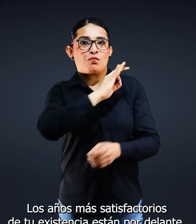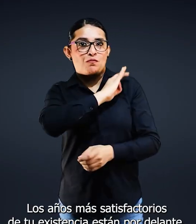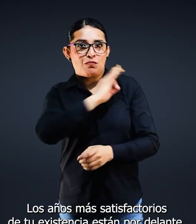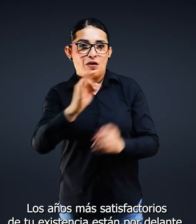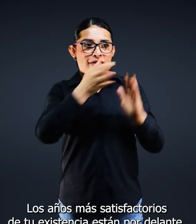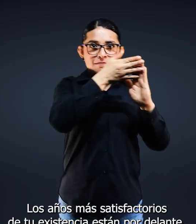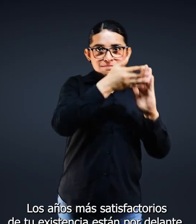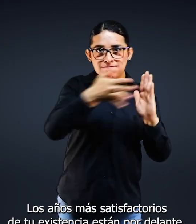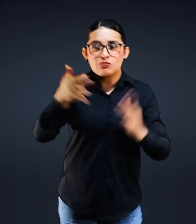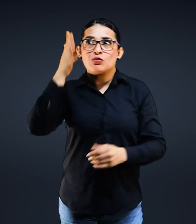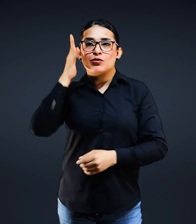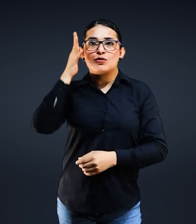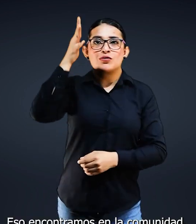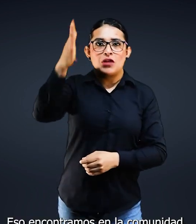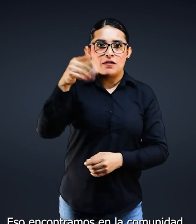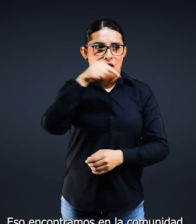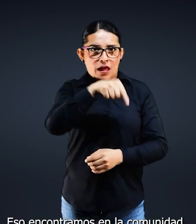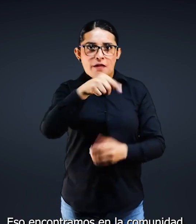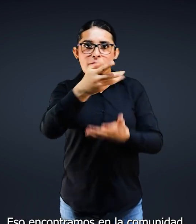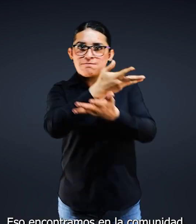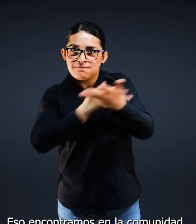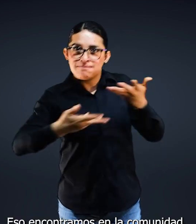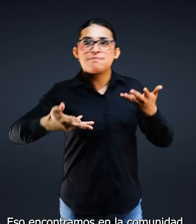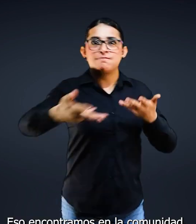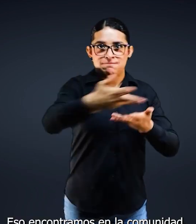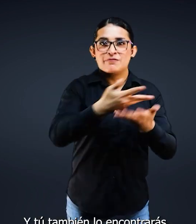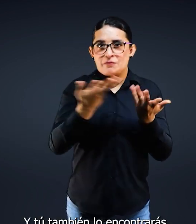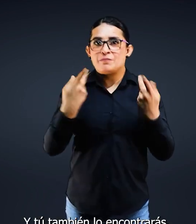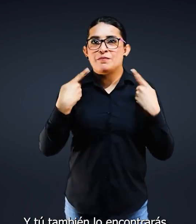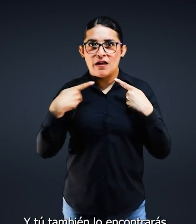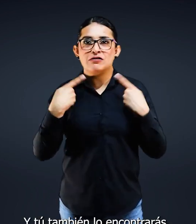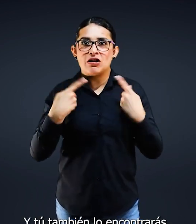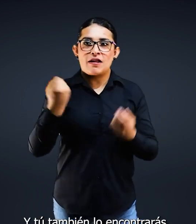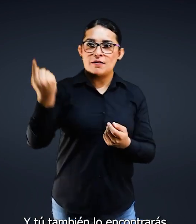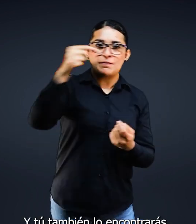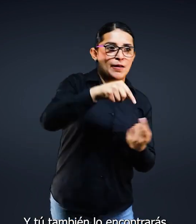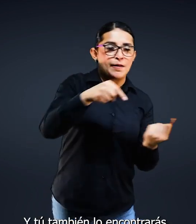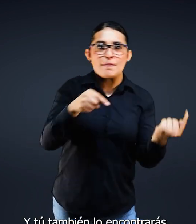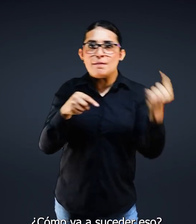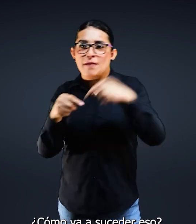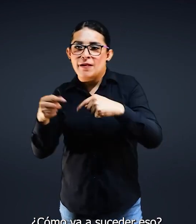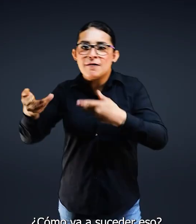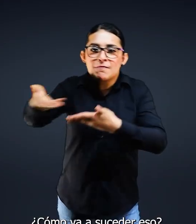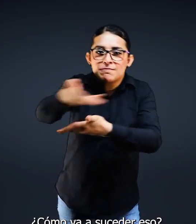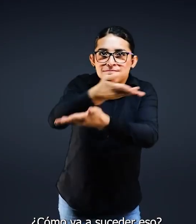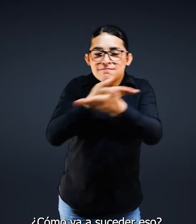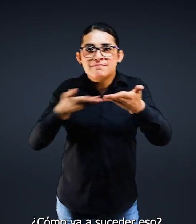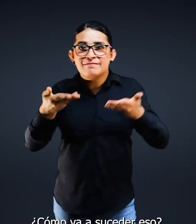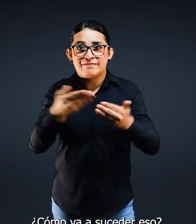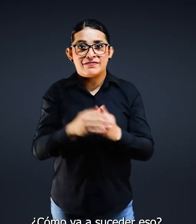existencia están por delante. Eso encontramos en la comunidad, y tú también lo encontrarás. ¿Cómo va a suceder eso?,